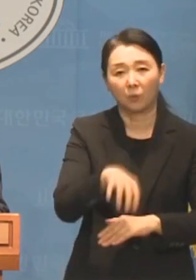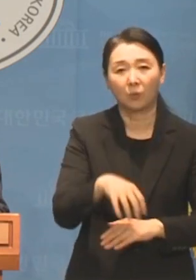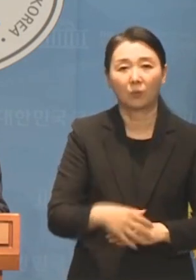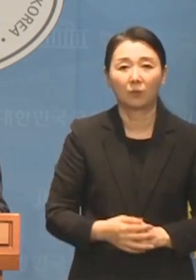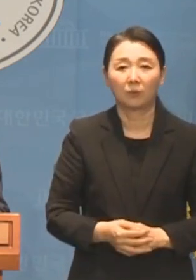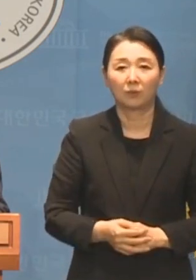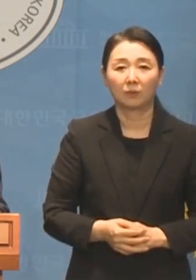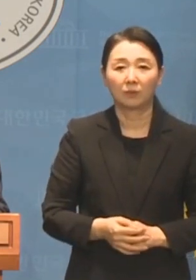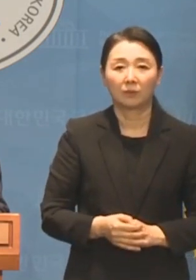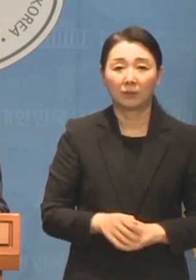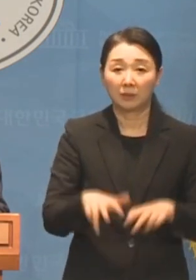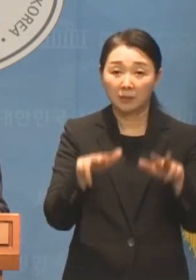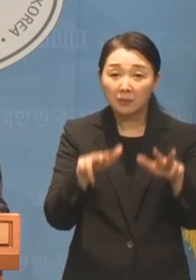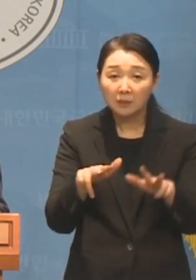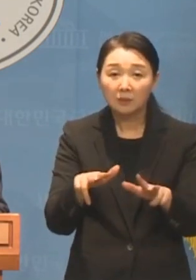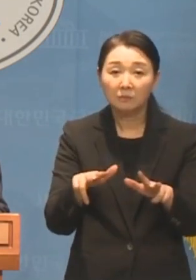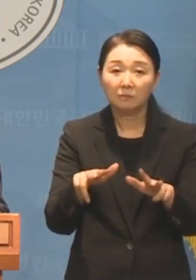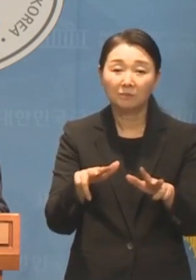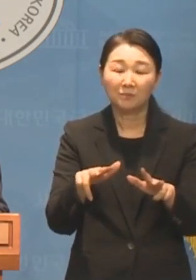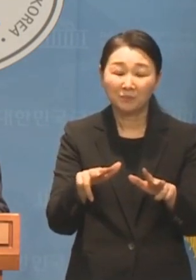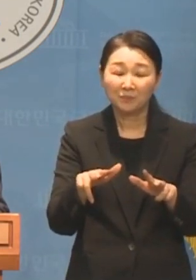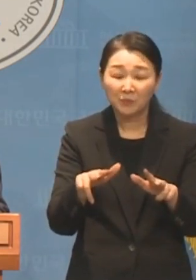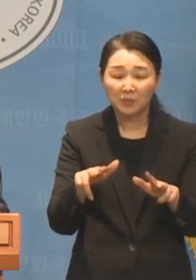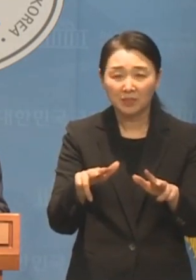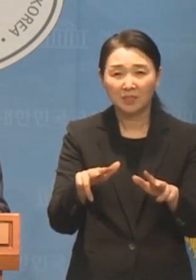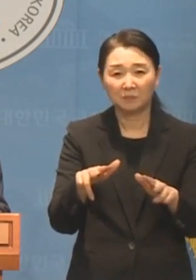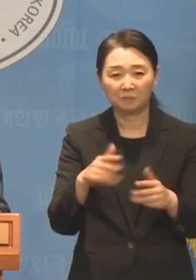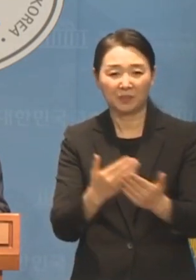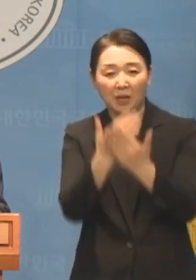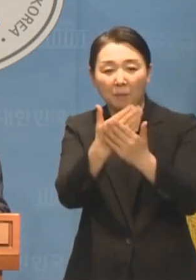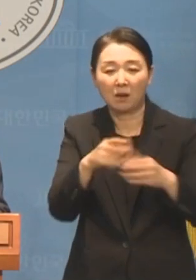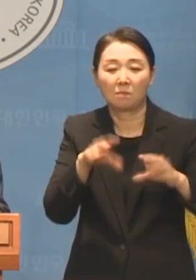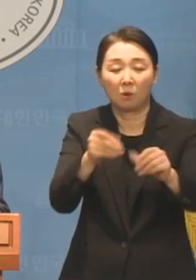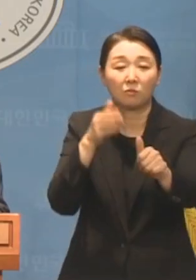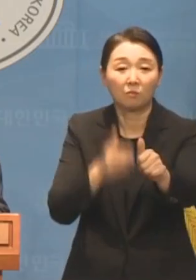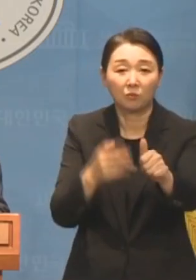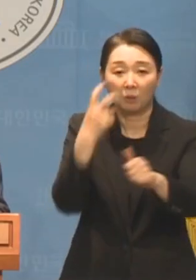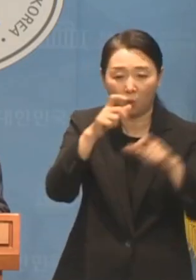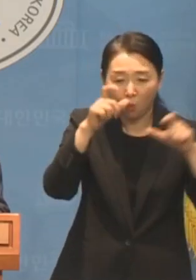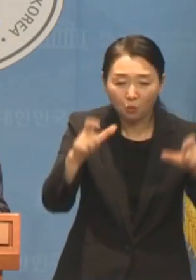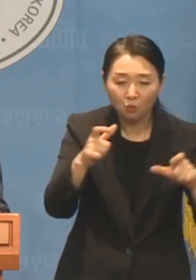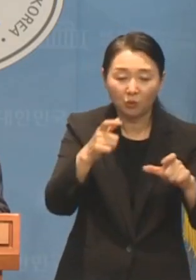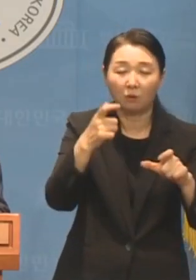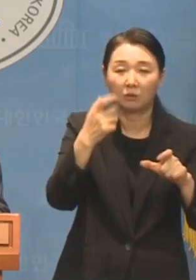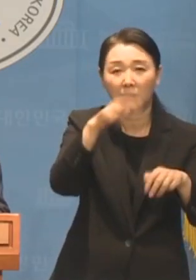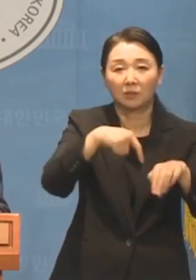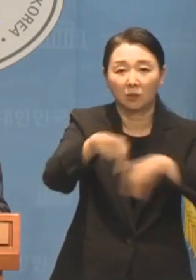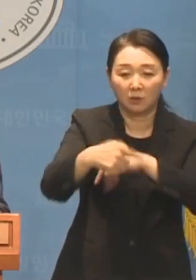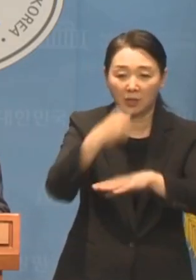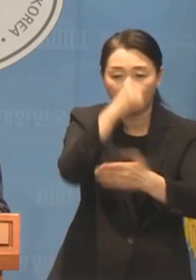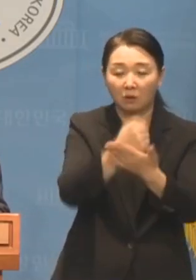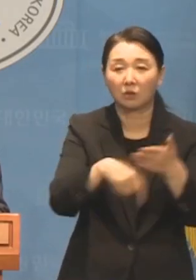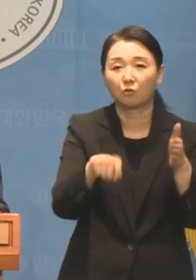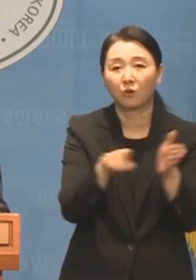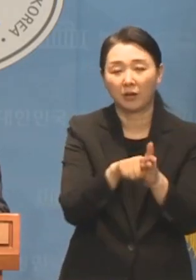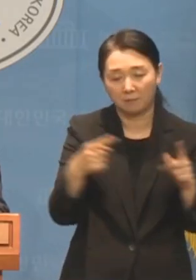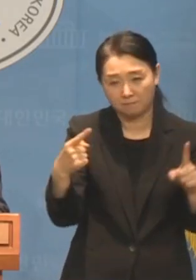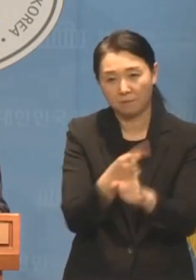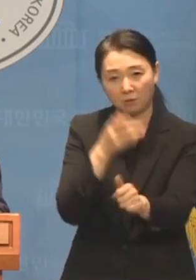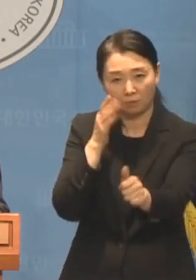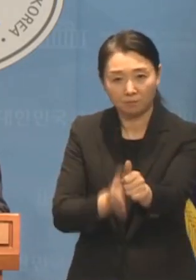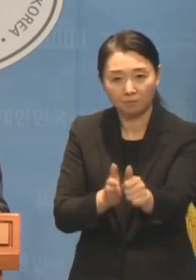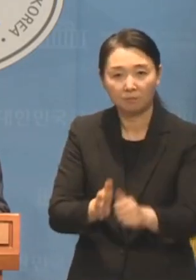터전입니다. 지금 이 시도를 당장 멈추고 보호구역 정책의 정상화를 위한 전환에 나설